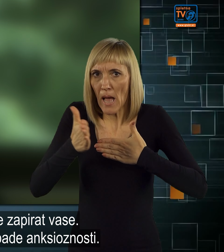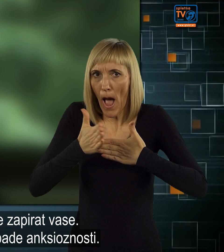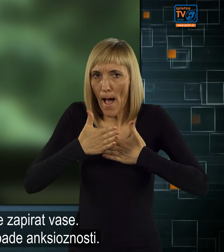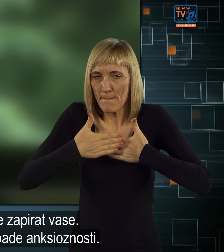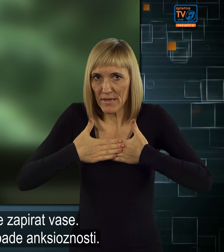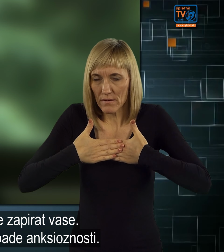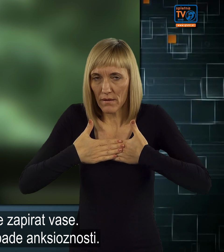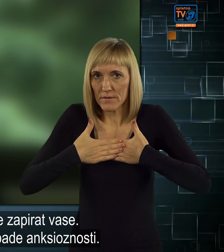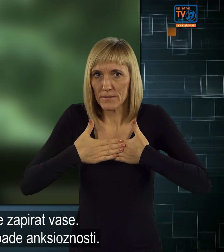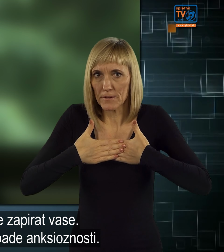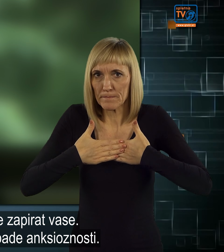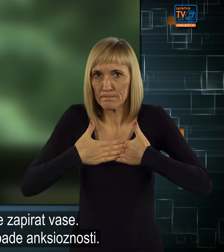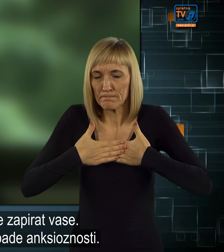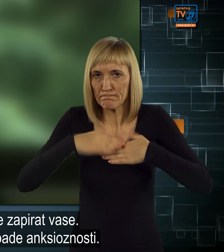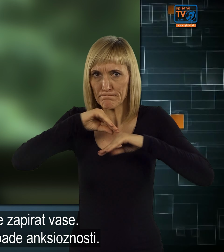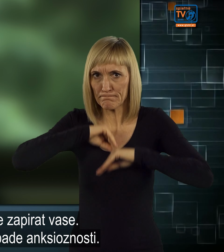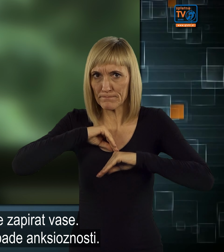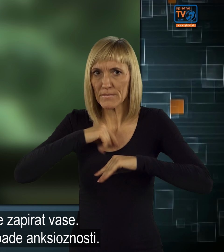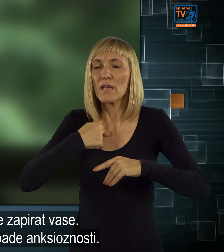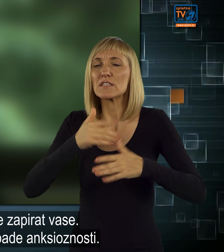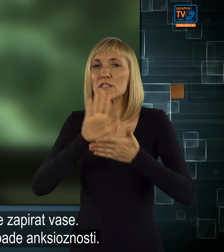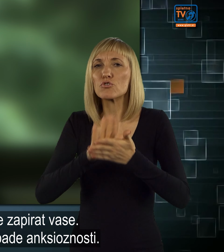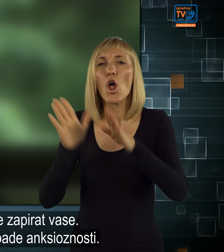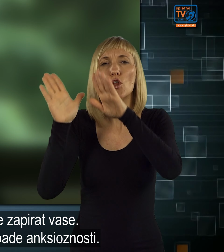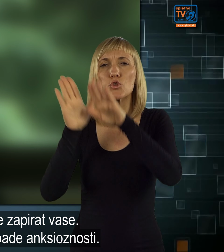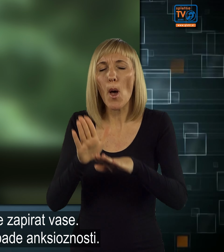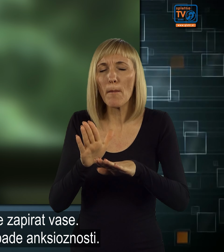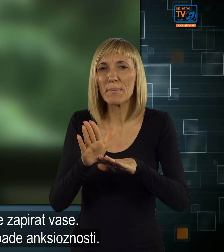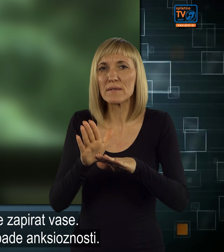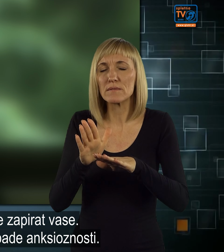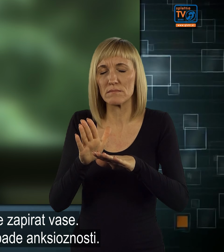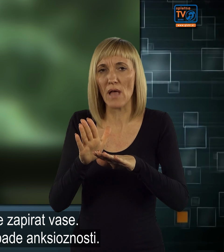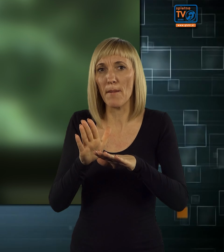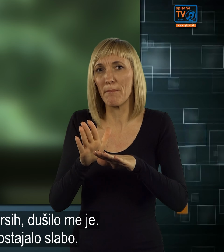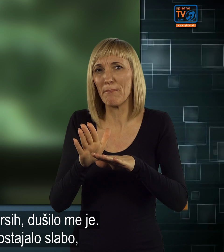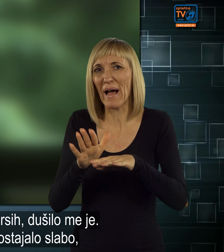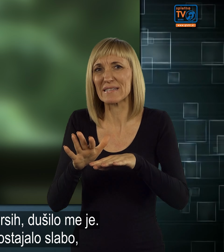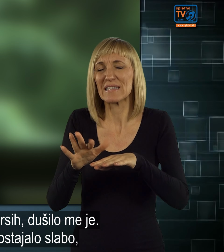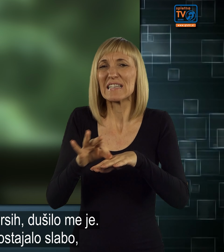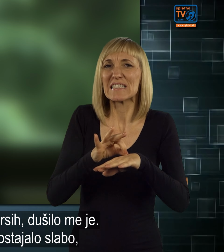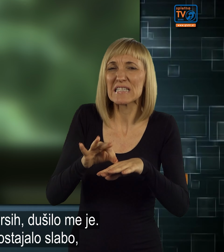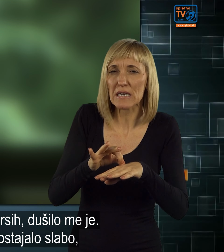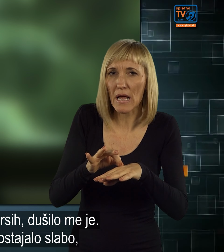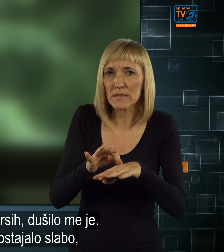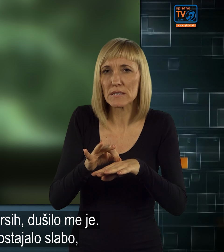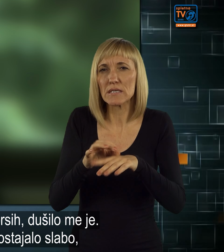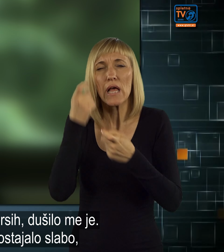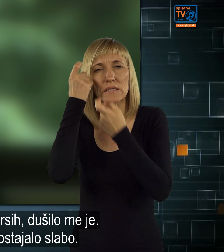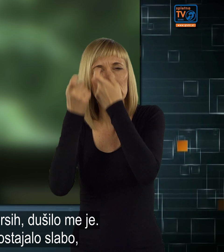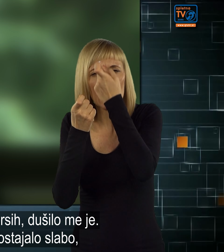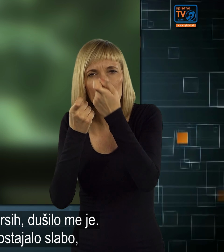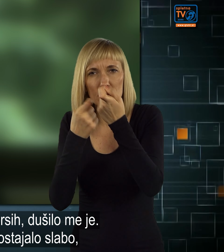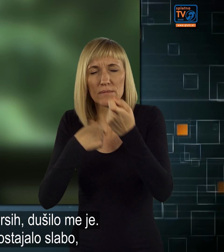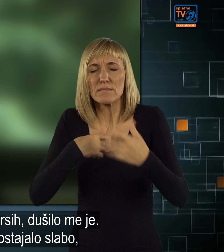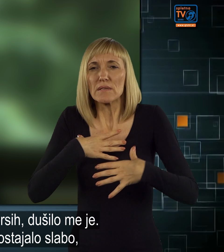zakpirati vase. Dobivala sem napade, anksioznosti, stiskali me v prsih,